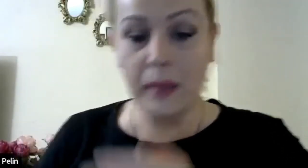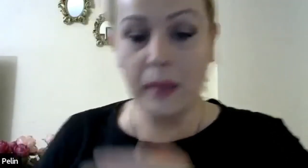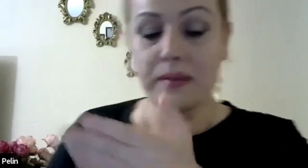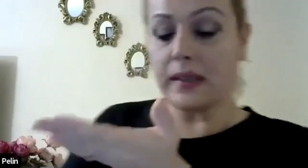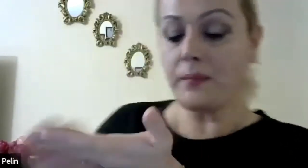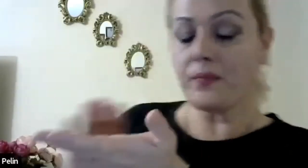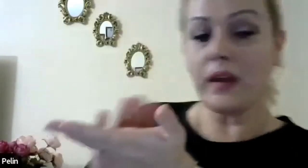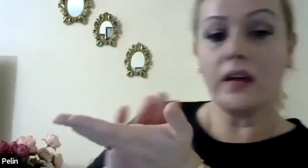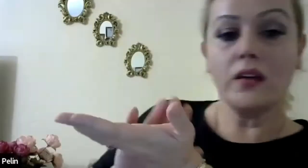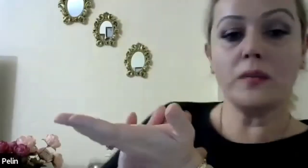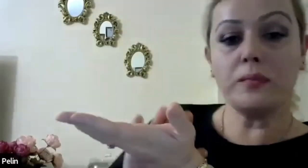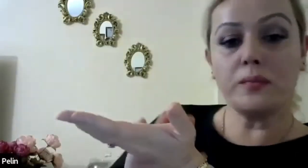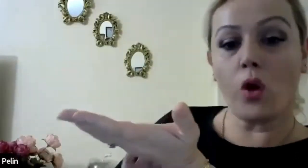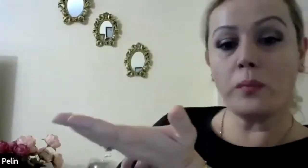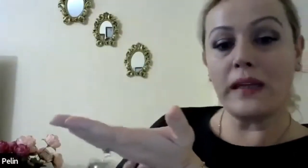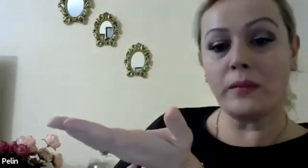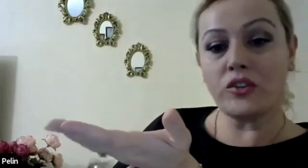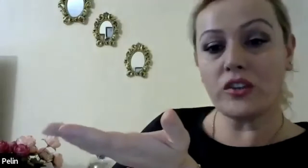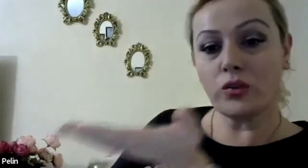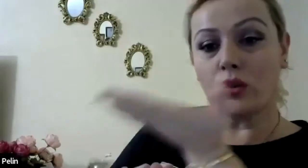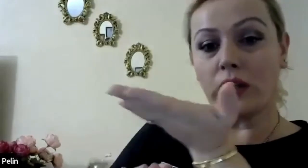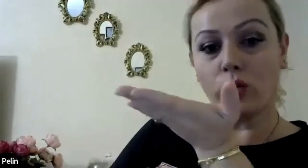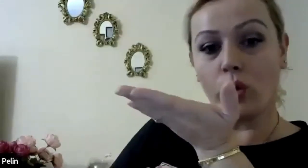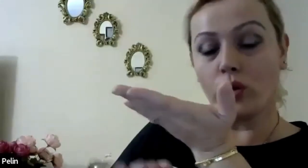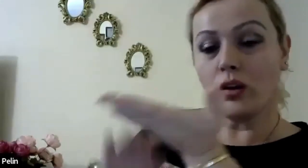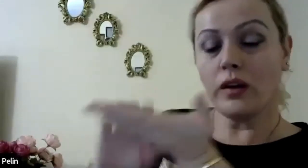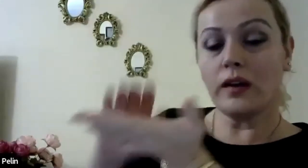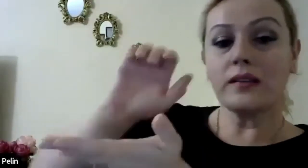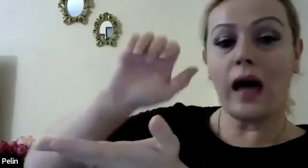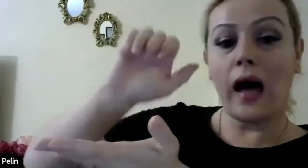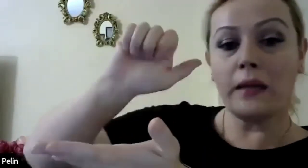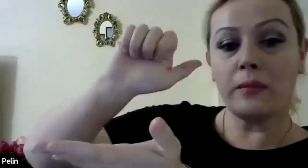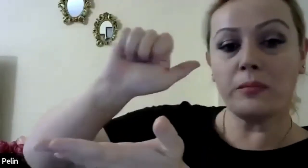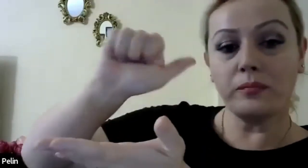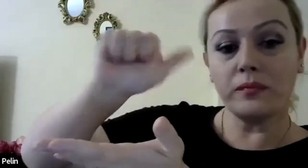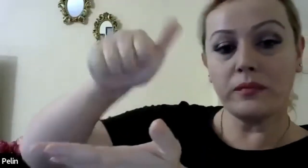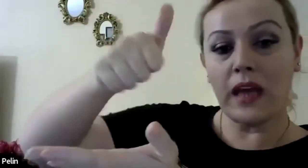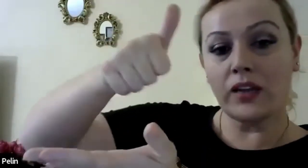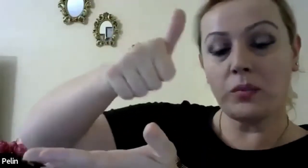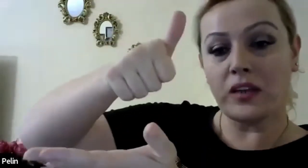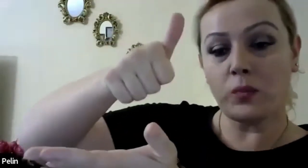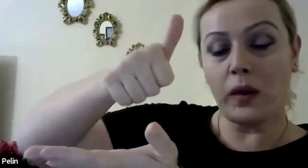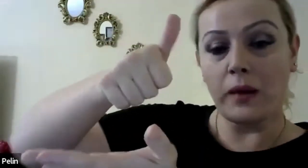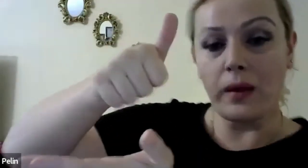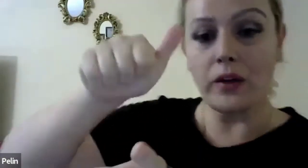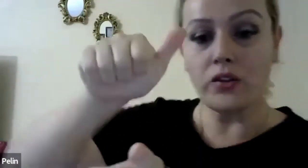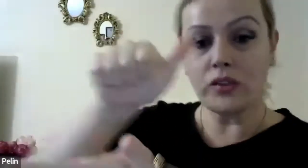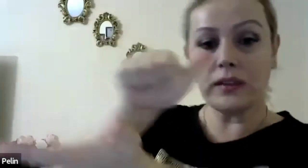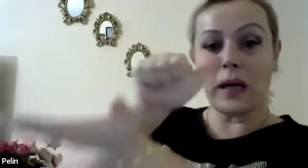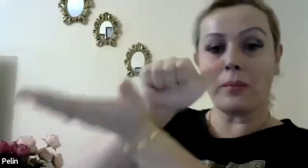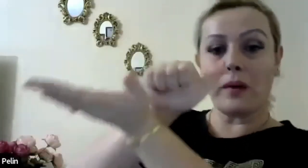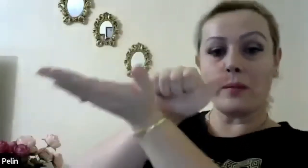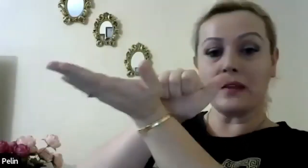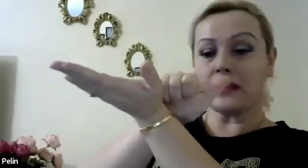hepsi. Şimdi sol bileğim açık yukarı doğru. Sağ elimin sadece baş parmağı açık, diğer parmakları